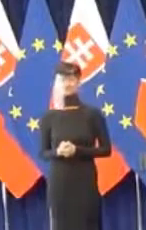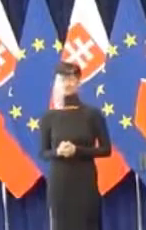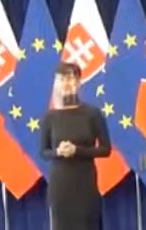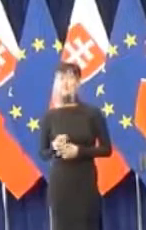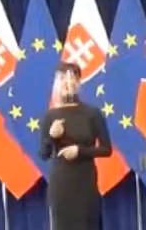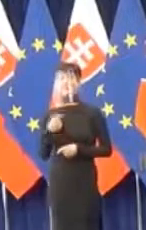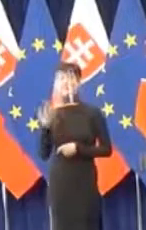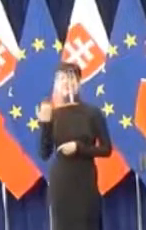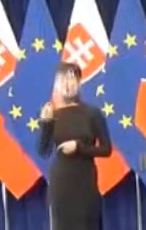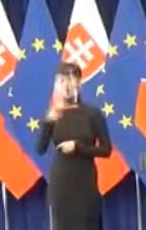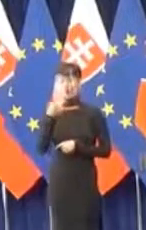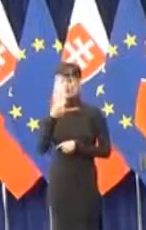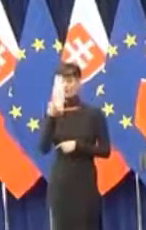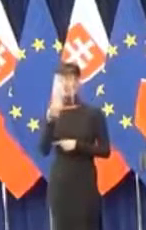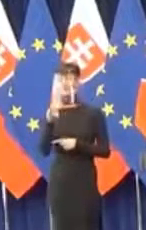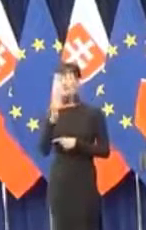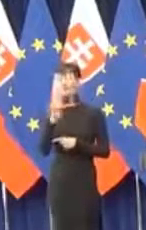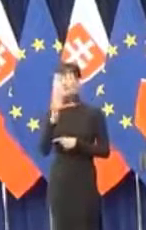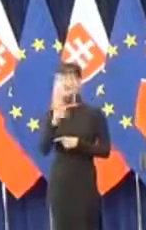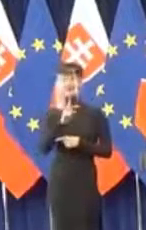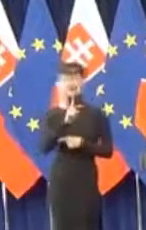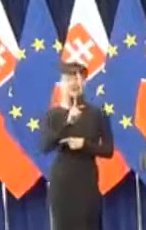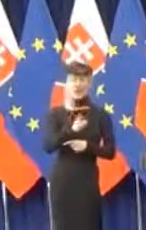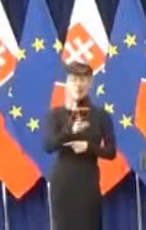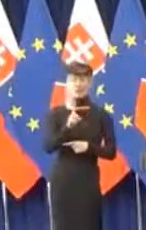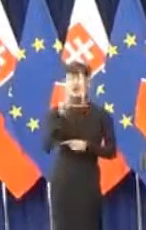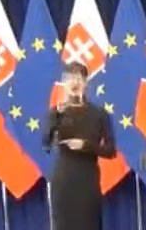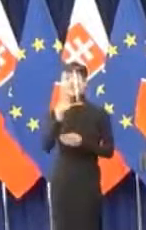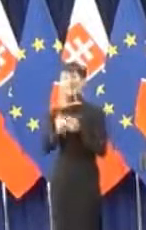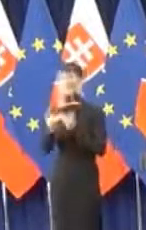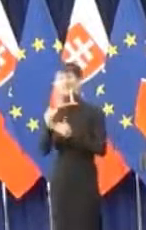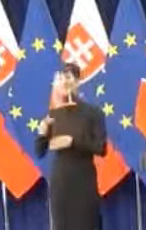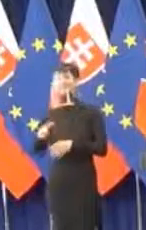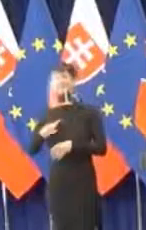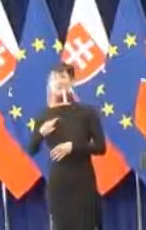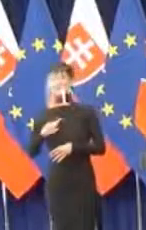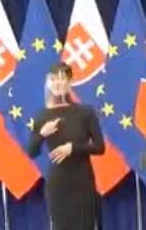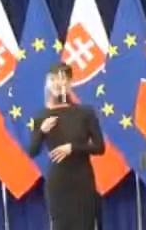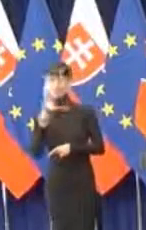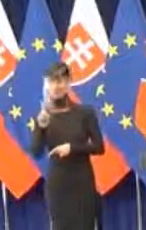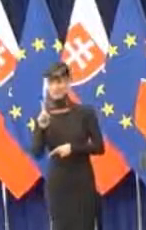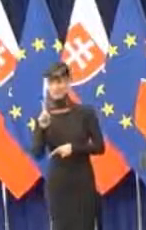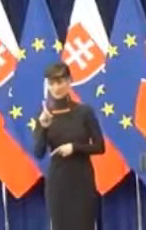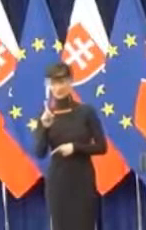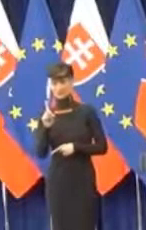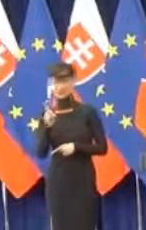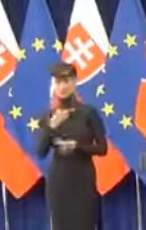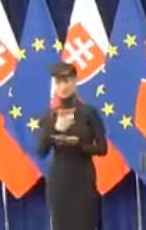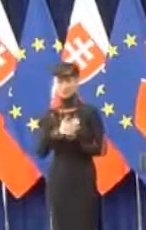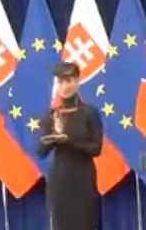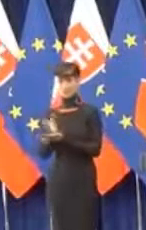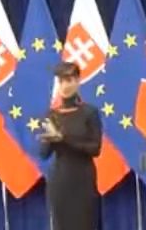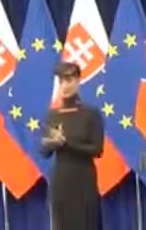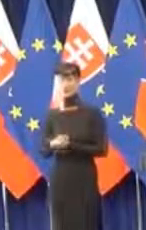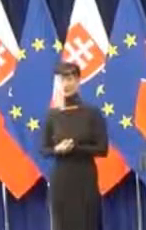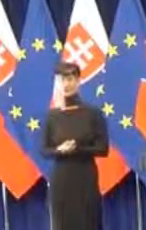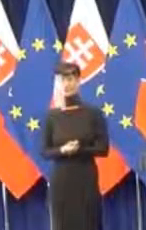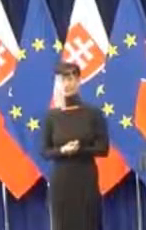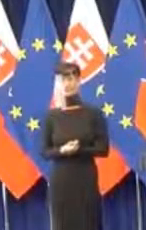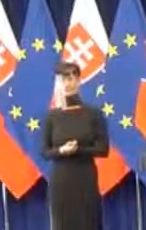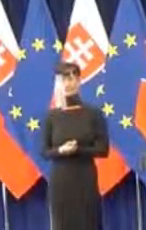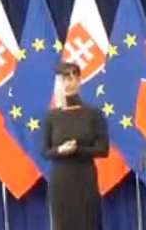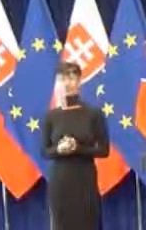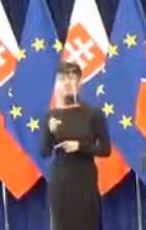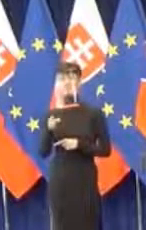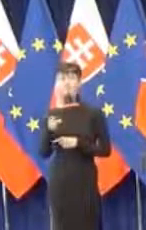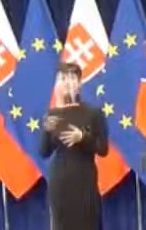Povedal som, že je jeden z najdražších a nechcem tu mať teda v tejto tlačovej konferencii to pretočiť do ten technické debaty, ale je